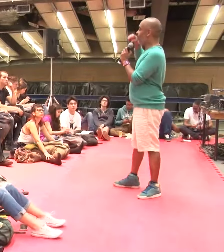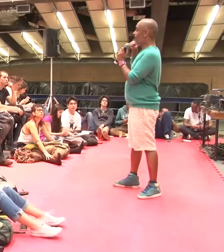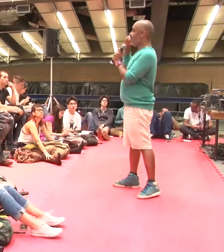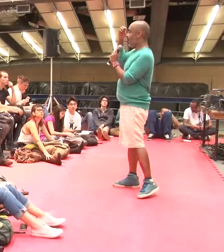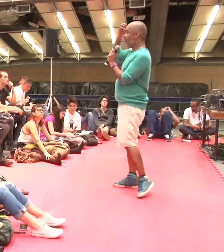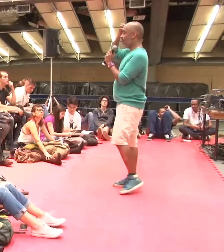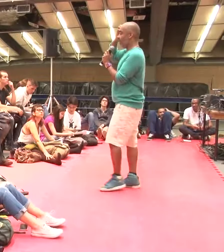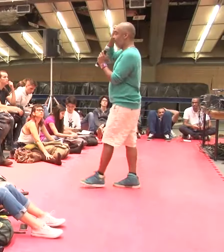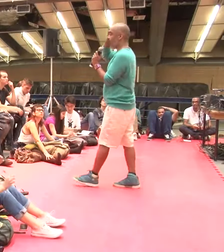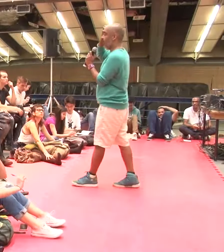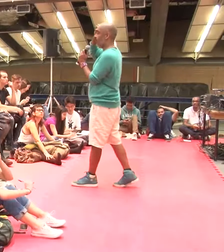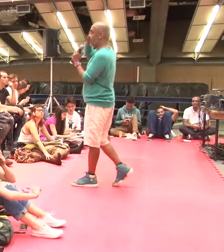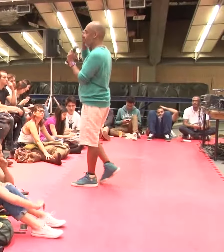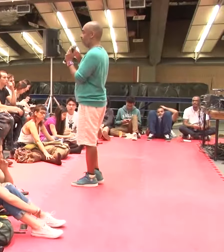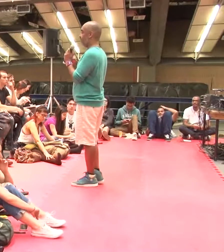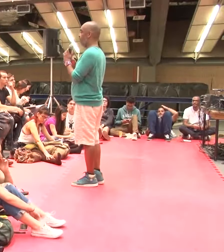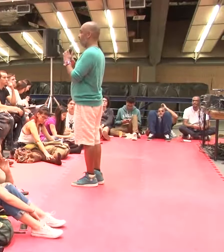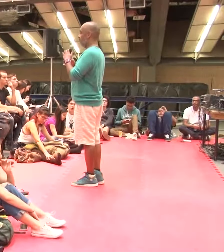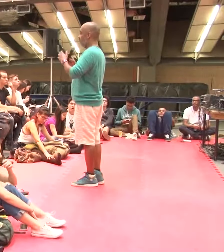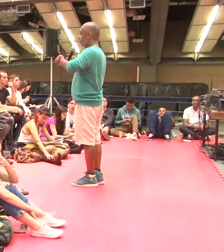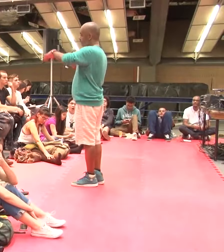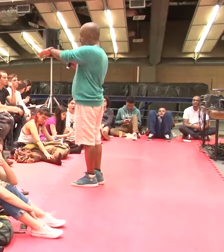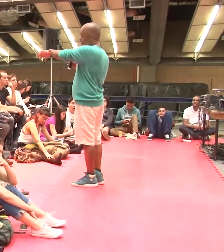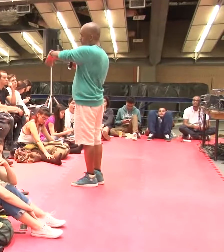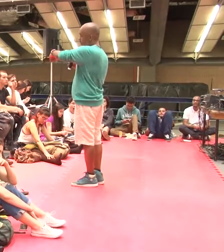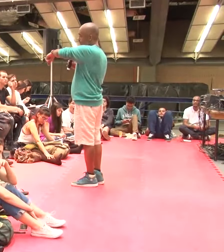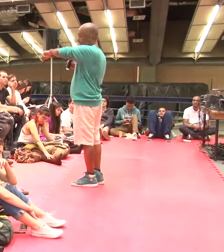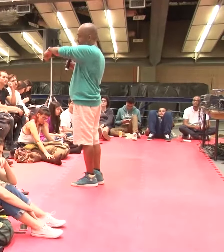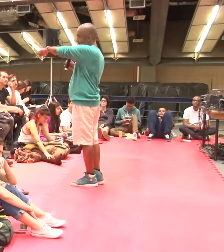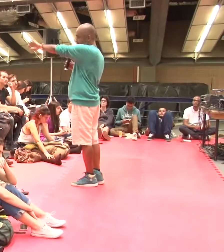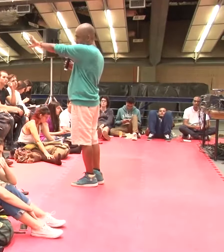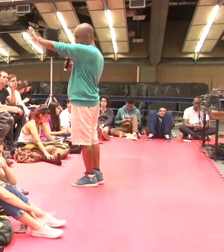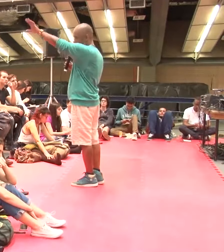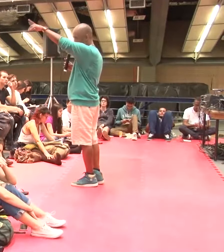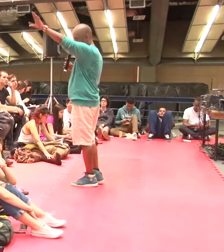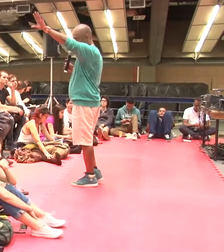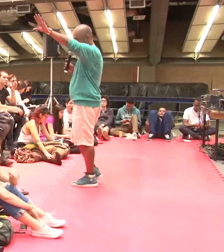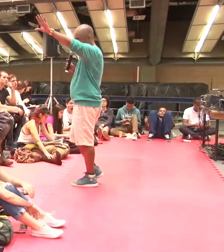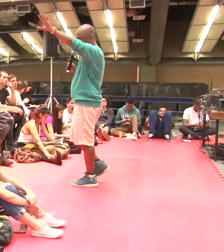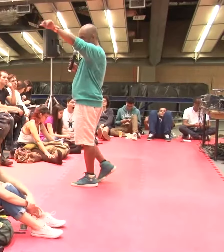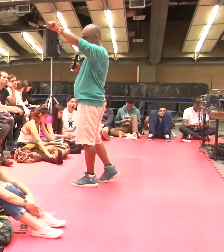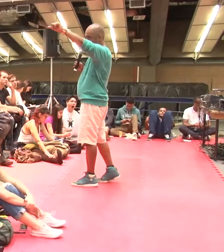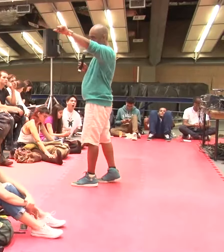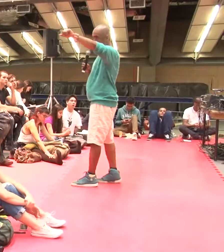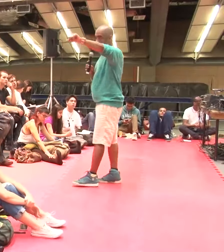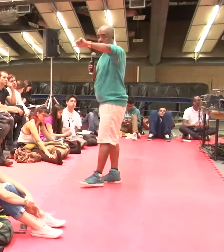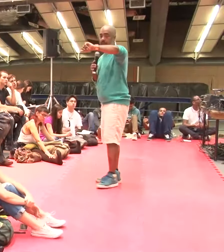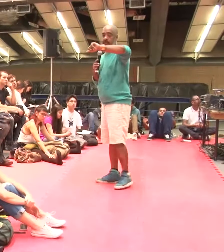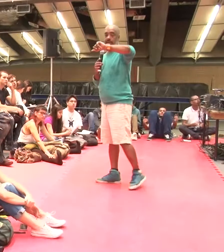dentro de um libreto, né, que é um carrinho de, geralmente puxado por um cavalo só,